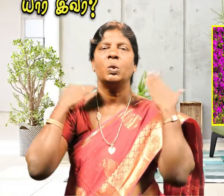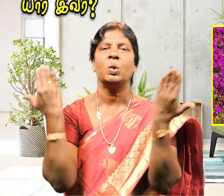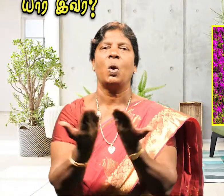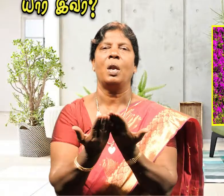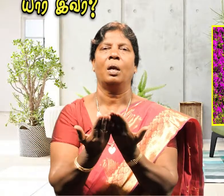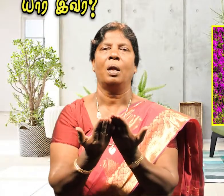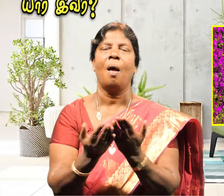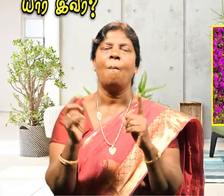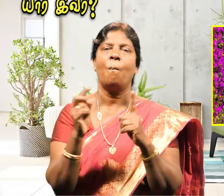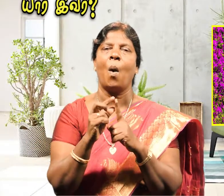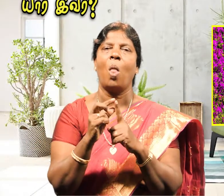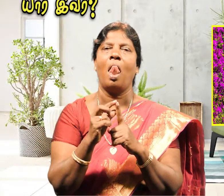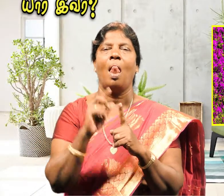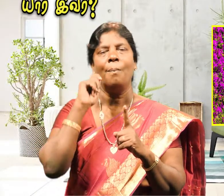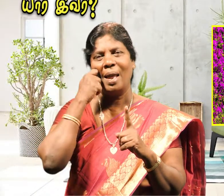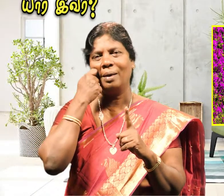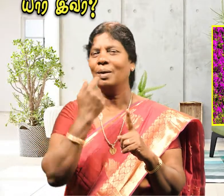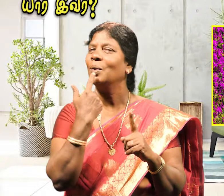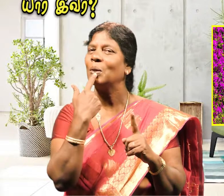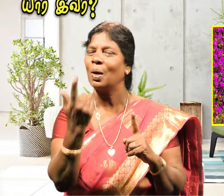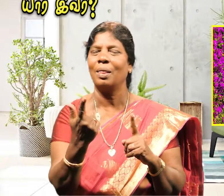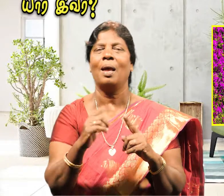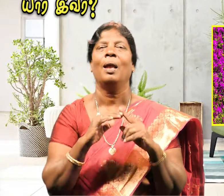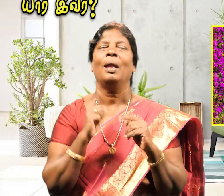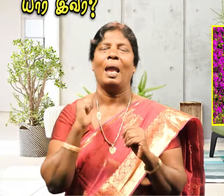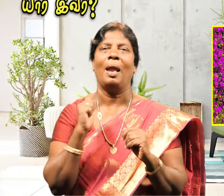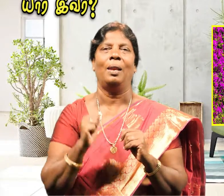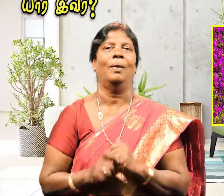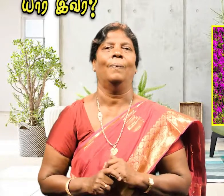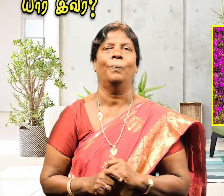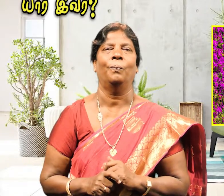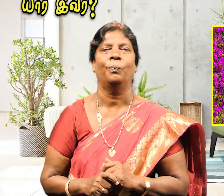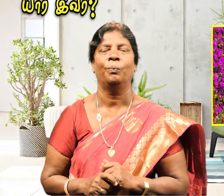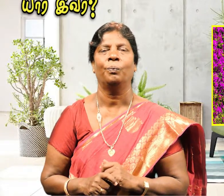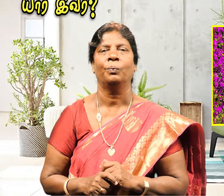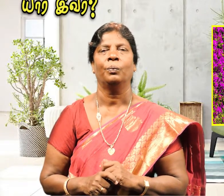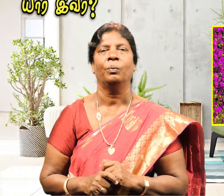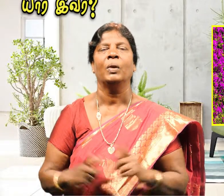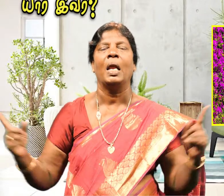இந்த சூழ்நிலைகள், நான் சொன்ன பவுலடியாருக்கு இந்த சூழ்நிலைகள் எல்லாம்